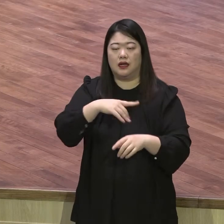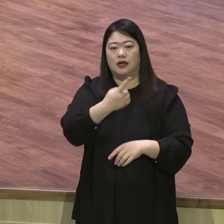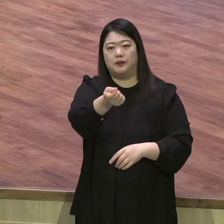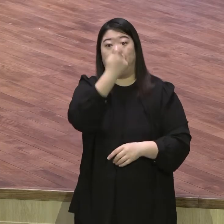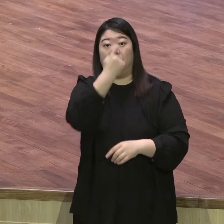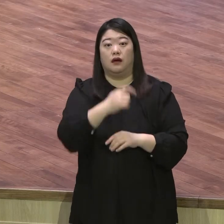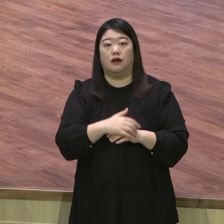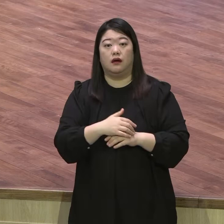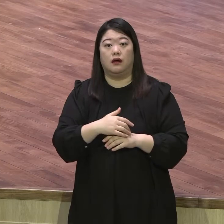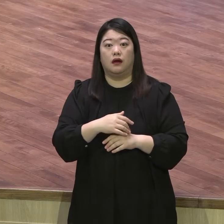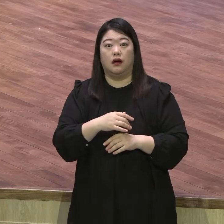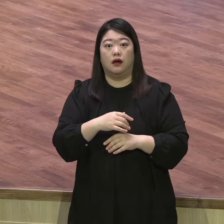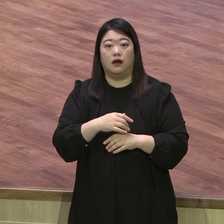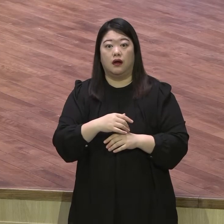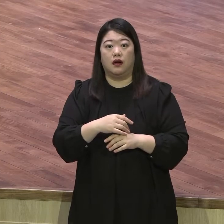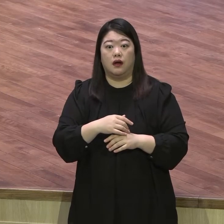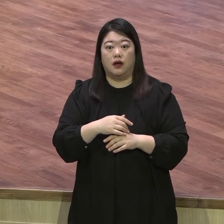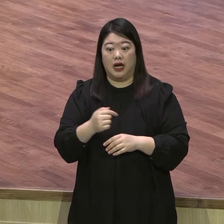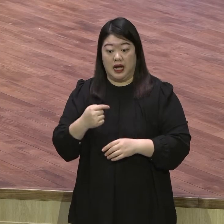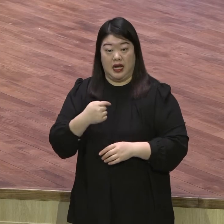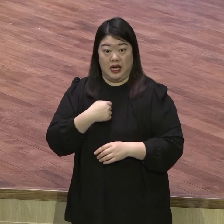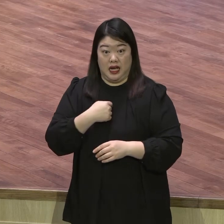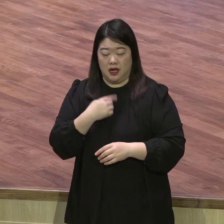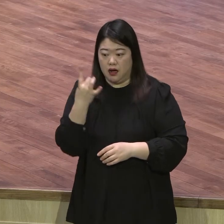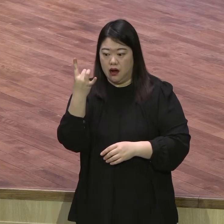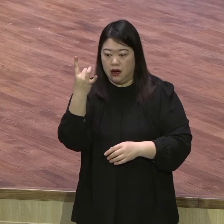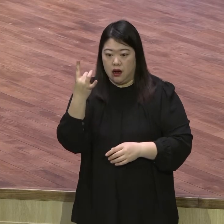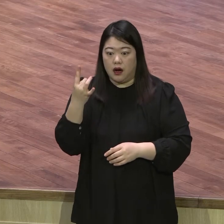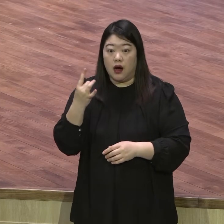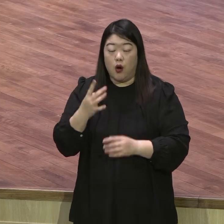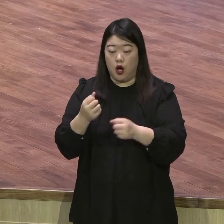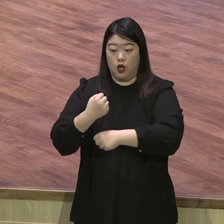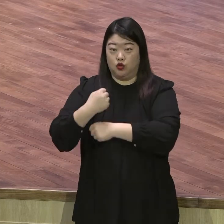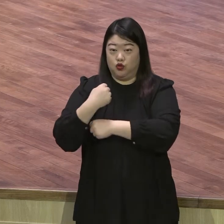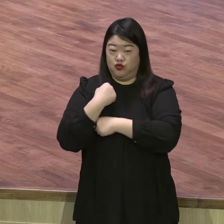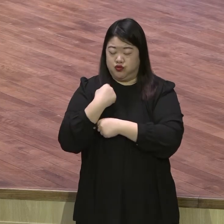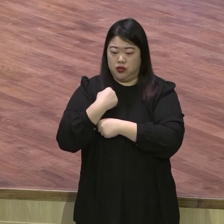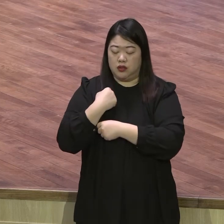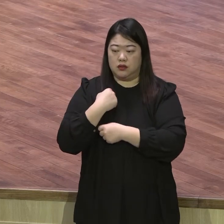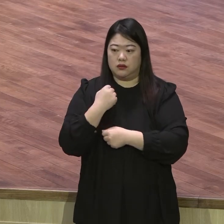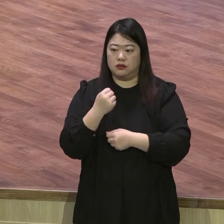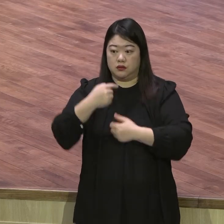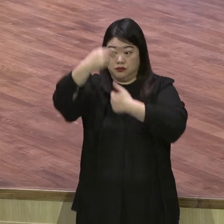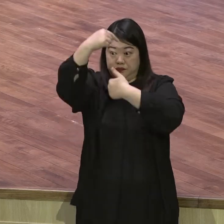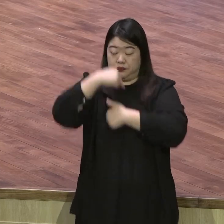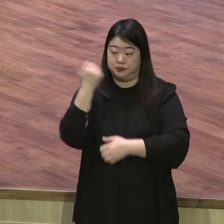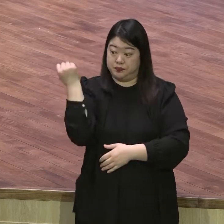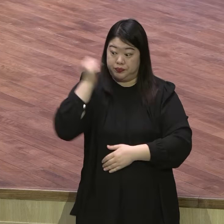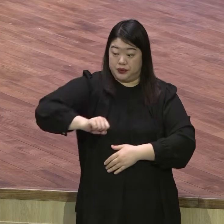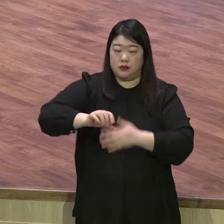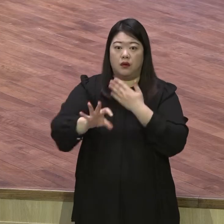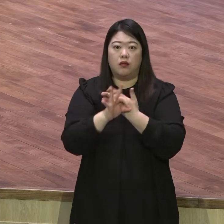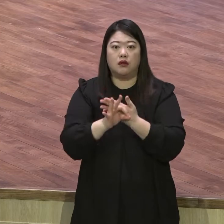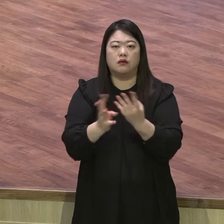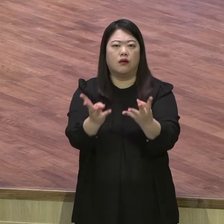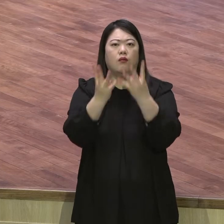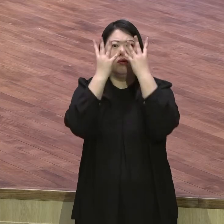이제 영창 가야 돼, 영창. 사단 영창. 우리는 보급창인데 사단으로 영창 가면 3일 갔다 오면요. 다 병신되어